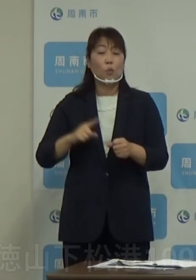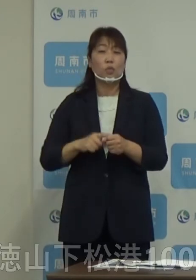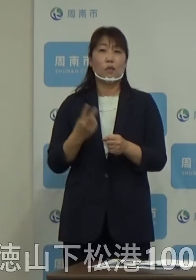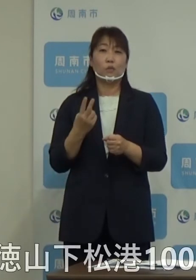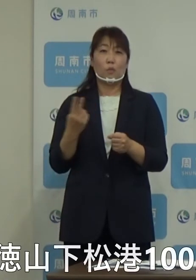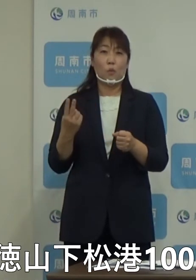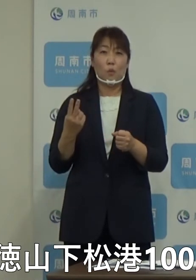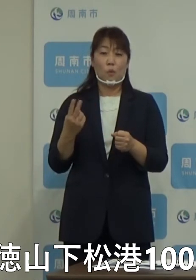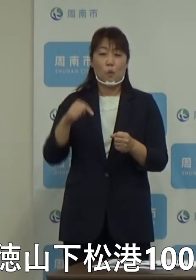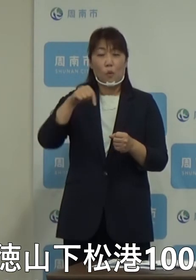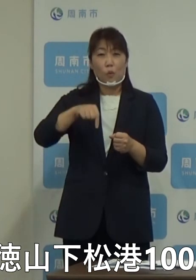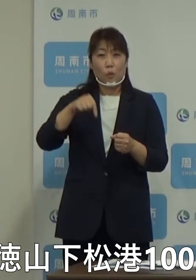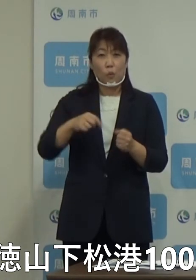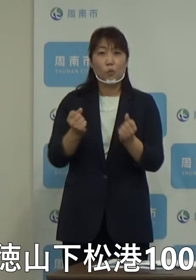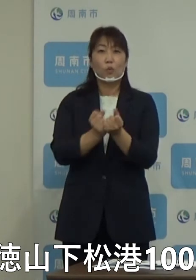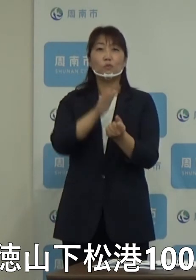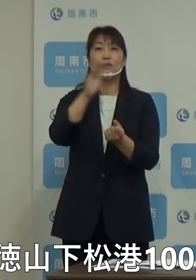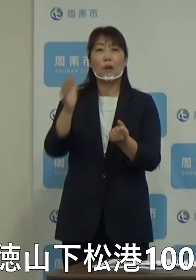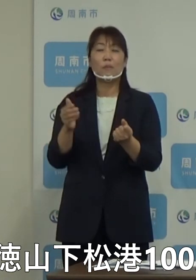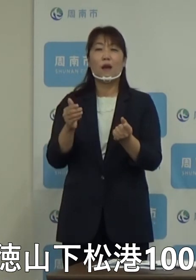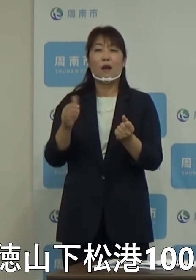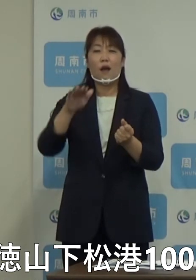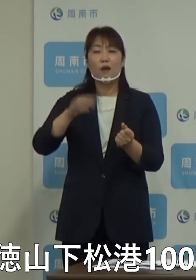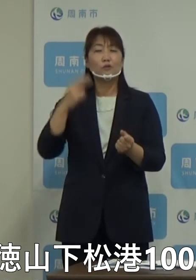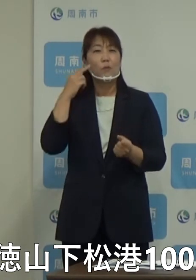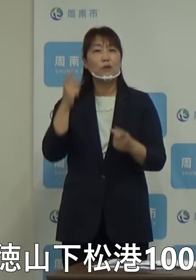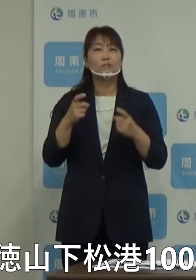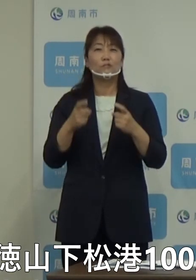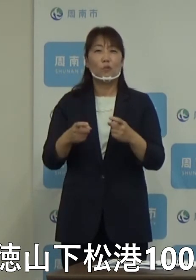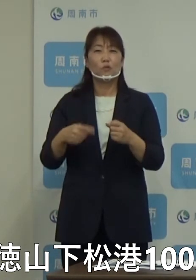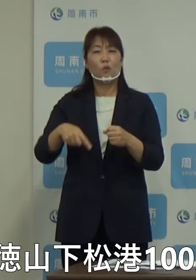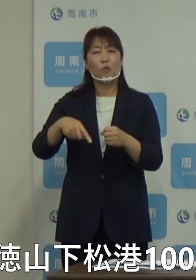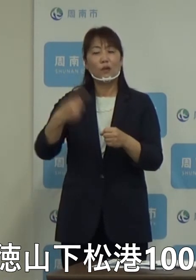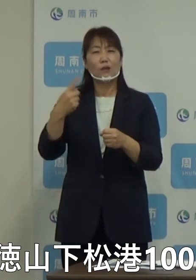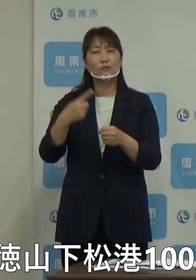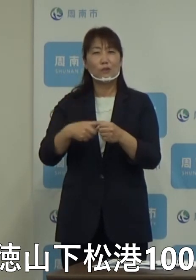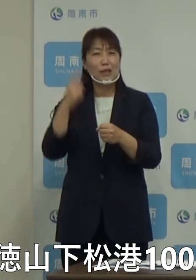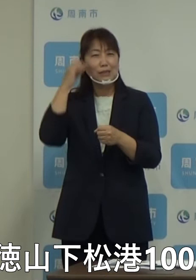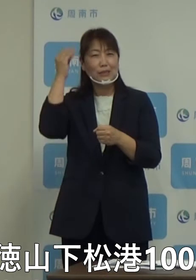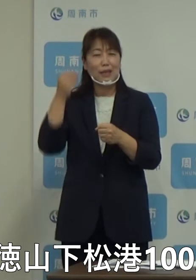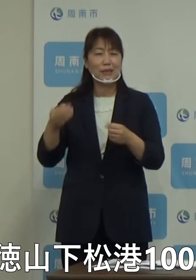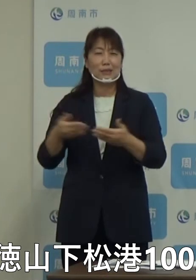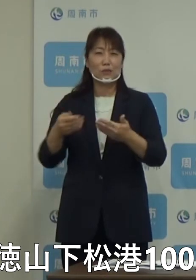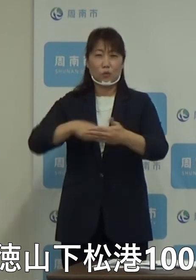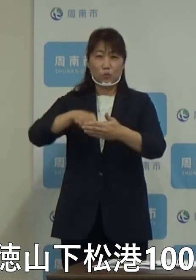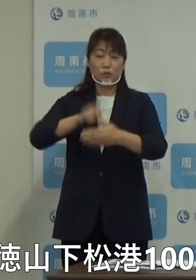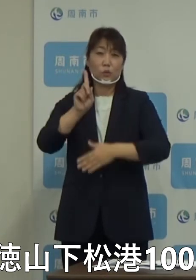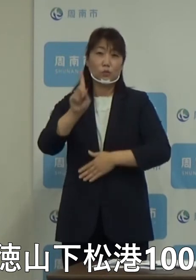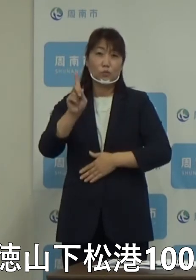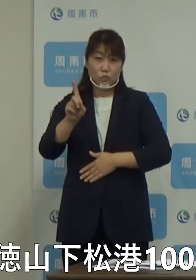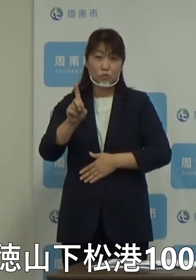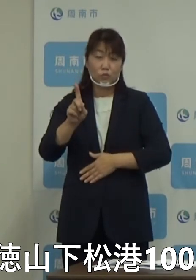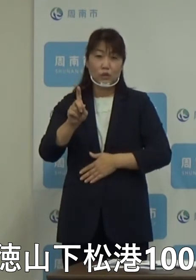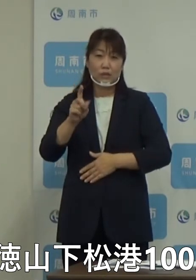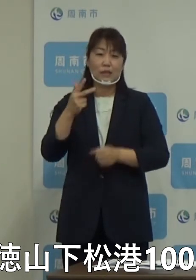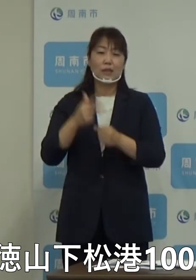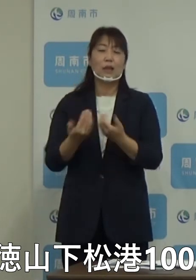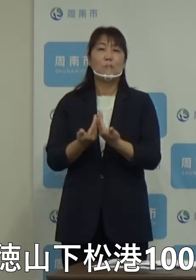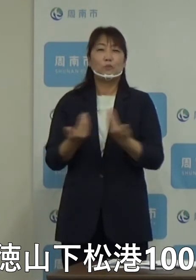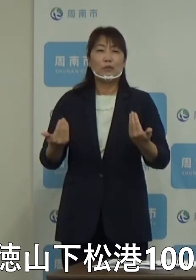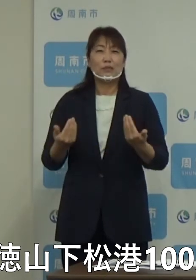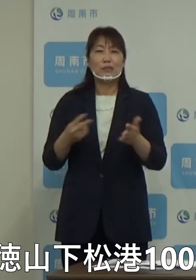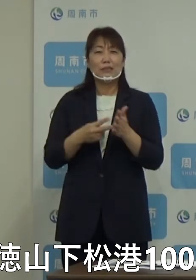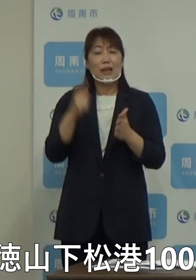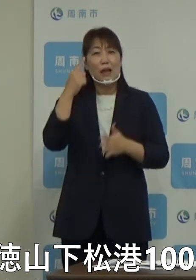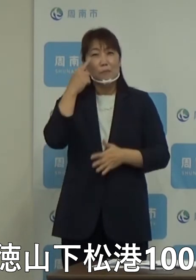は、徳山下松港100周年記念事業の一つとして、7年ぶり 2回目の